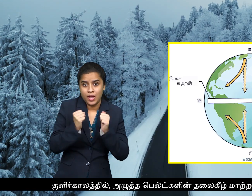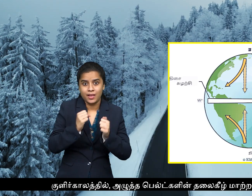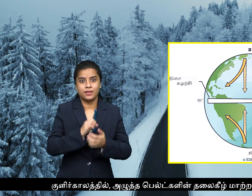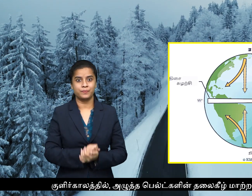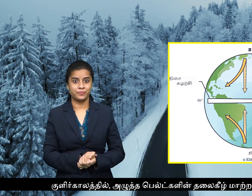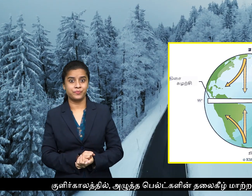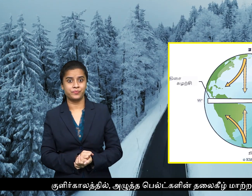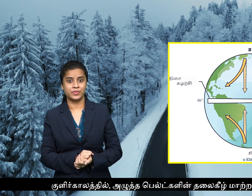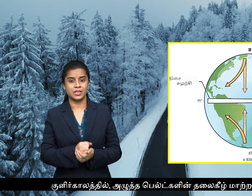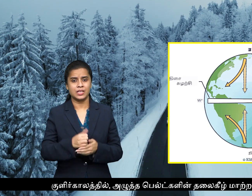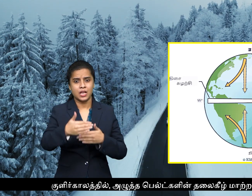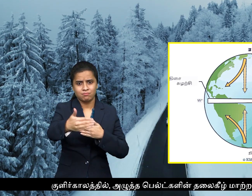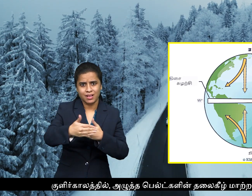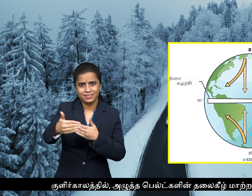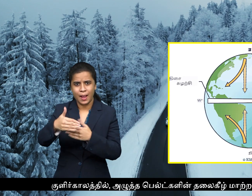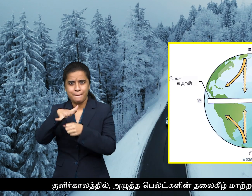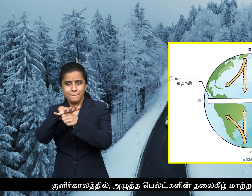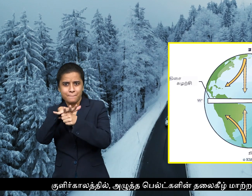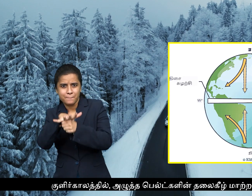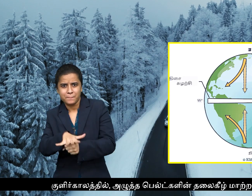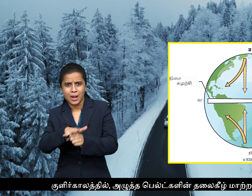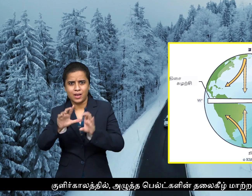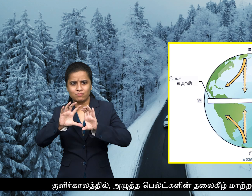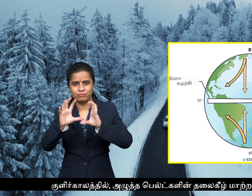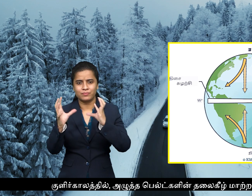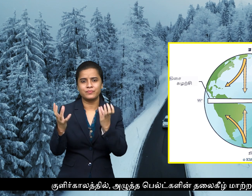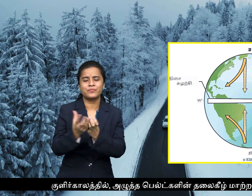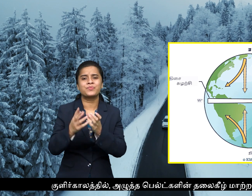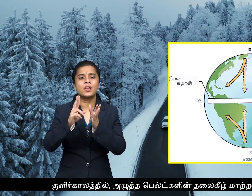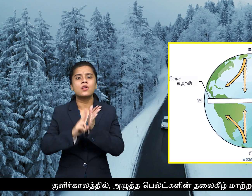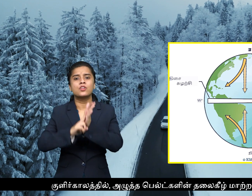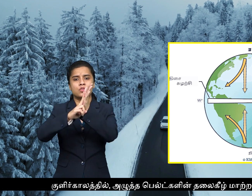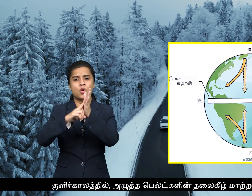குளிர்காலத்தில் அழுத்த பெல்ட்டுகளின் தலைகீழ் மாற்றம்,